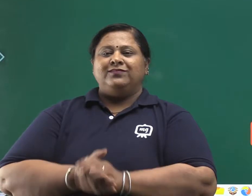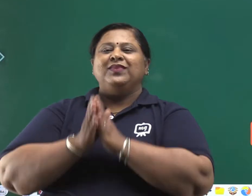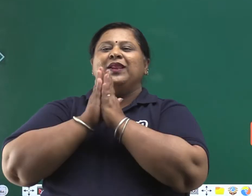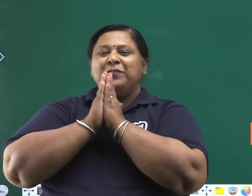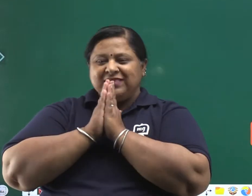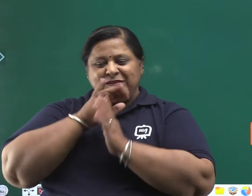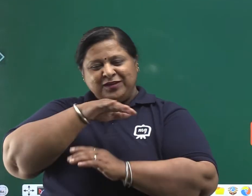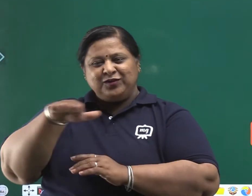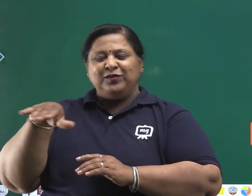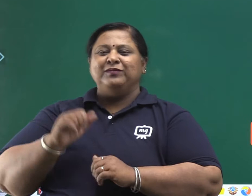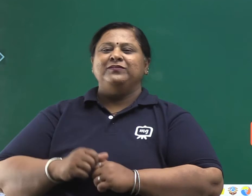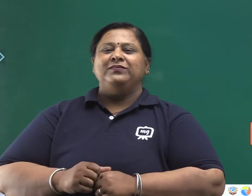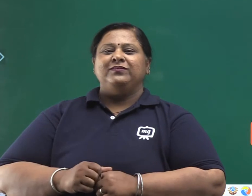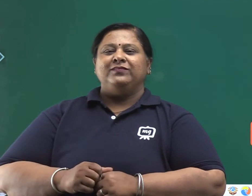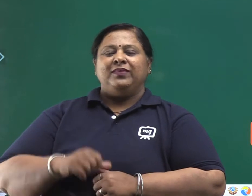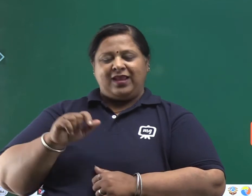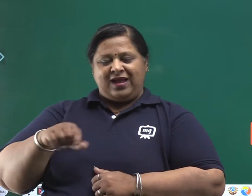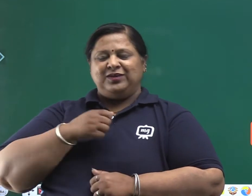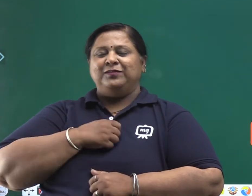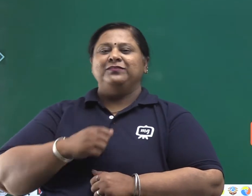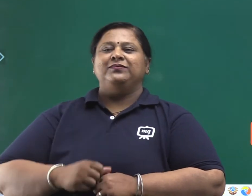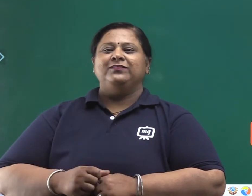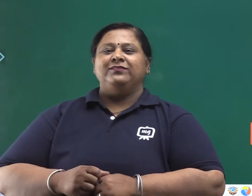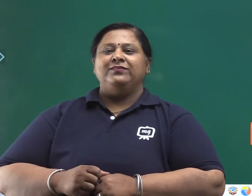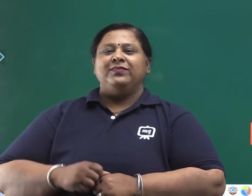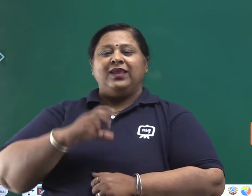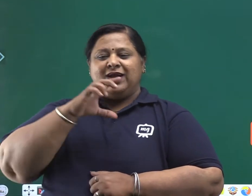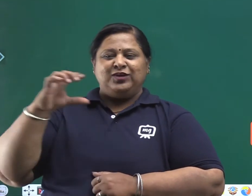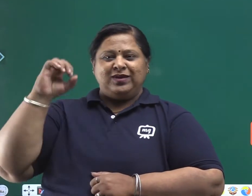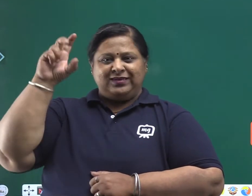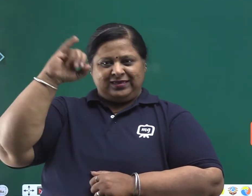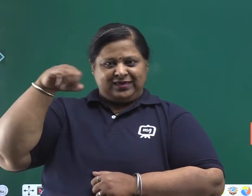नमस्ते बच्चों। आज हम कक्षा 6